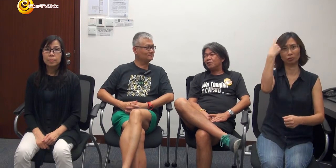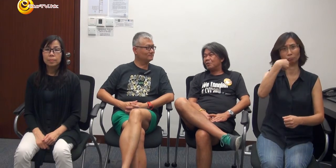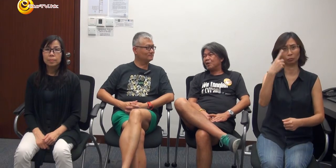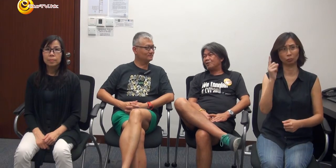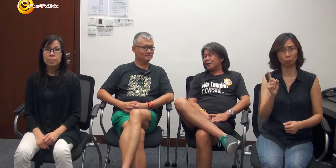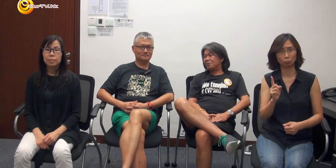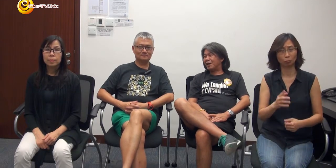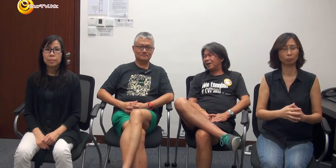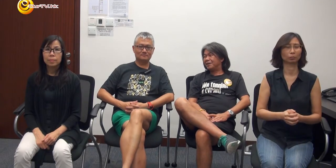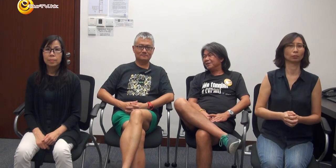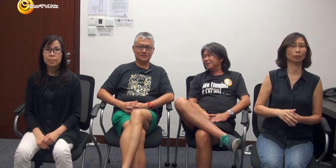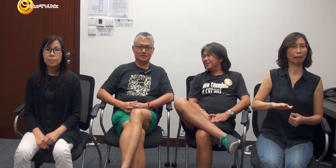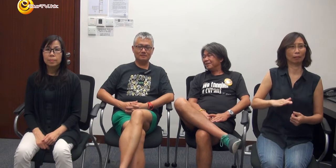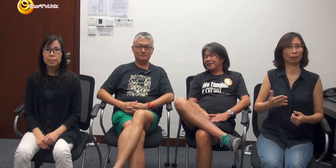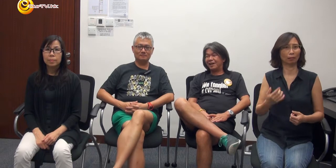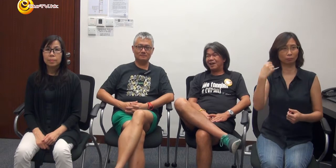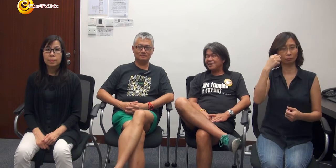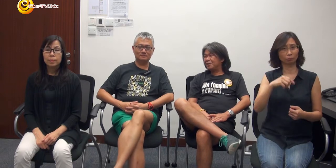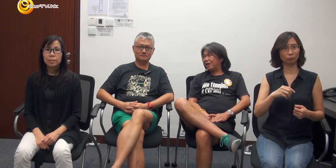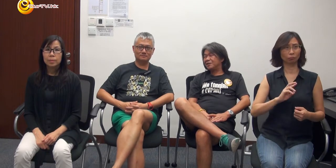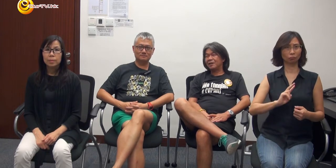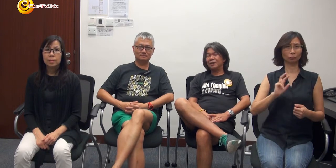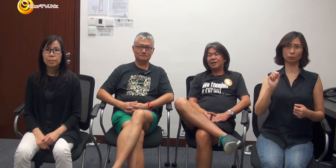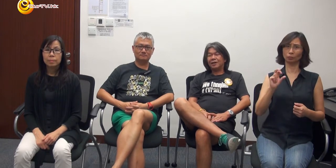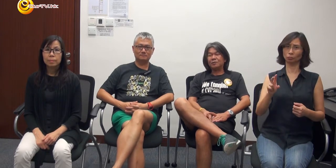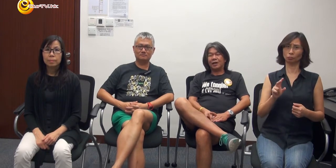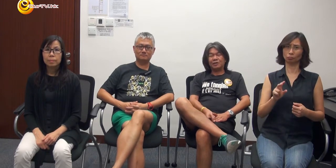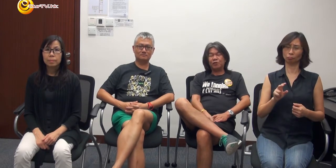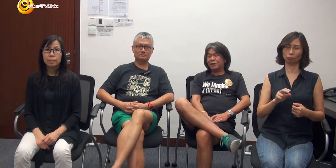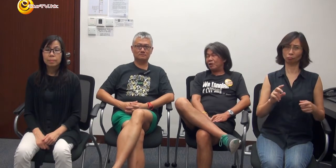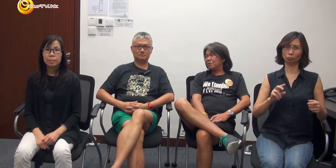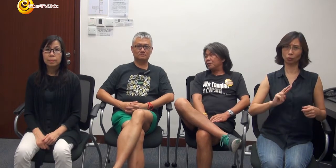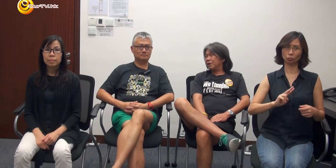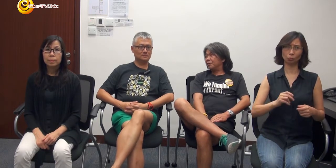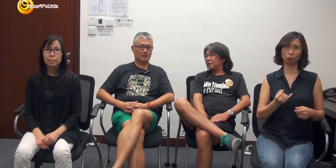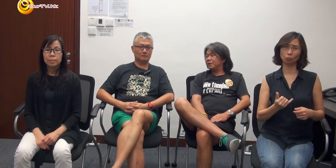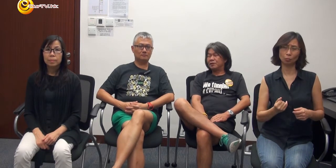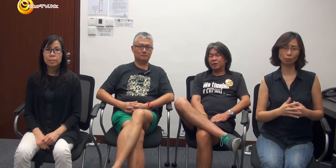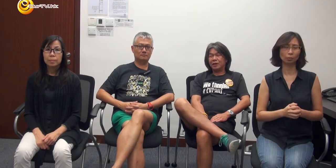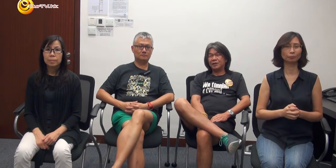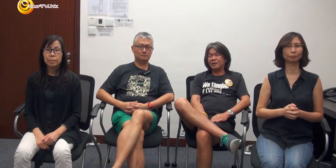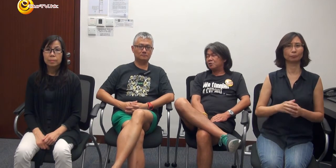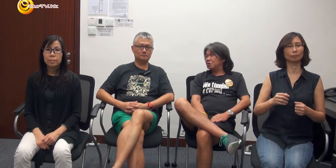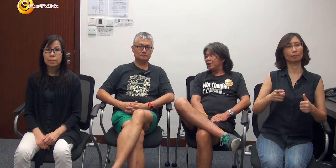咁樣搞成咁難產咧？難產之中嘅難產咧，咁大家首富十話都未一撇㗎，係咪？即係連人選都未有